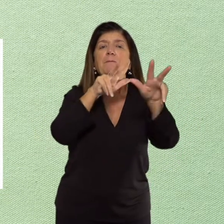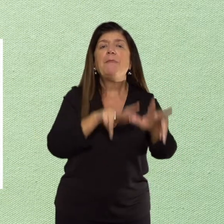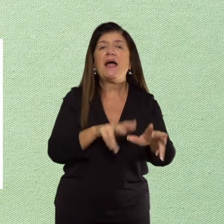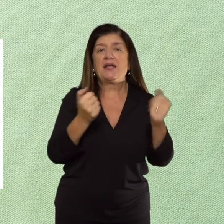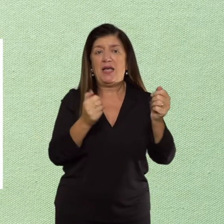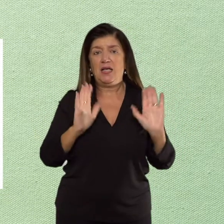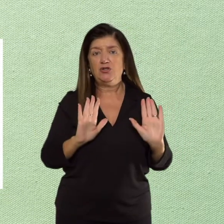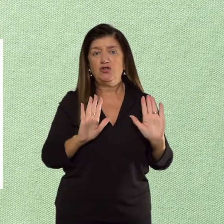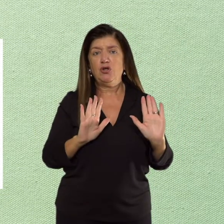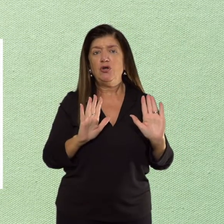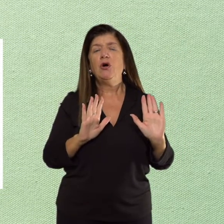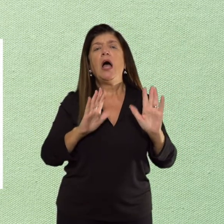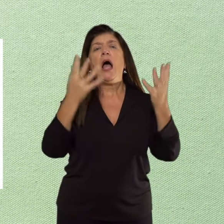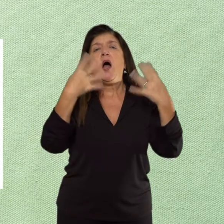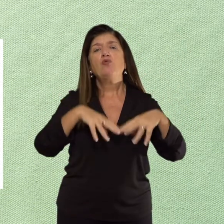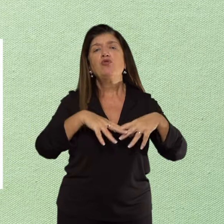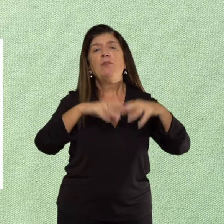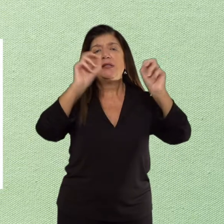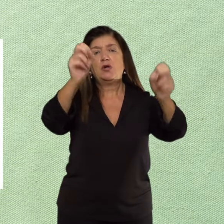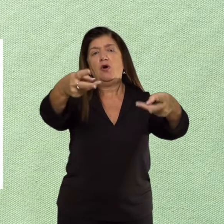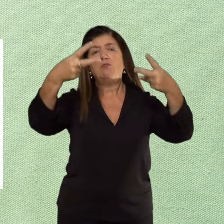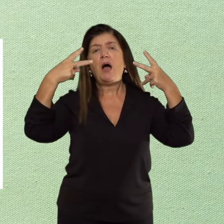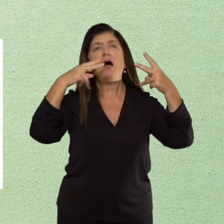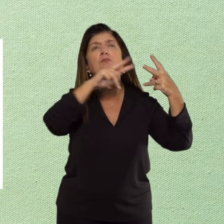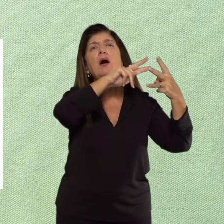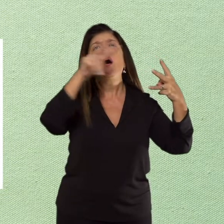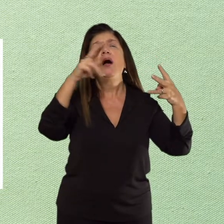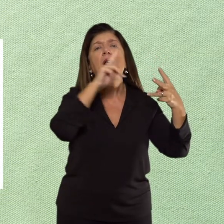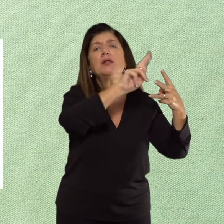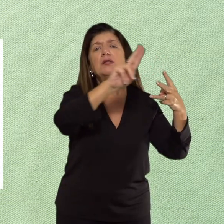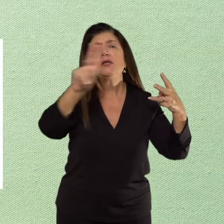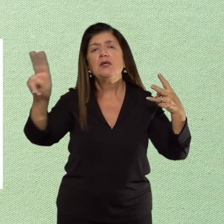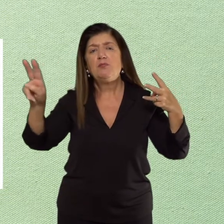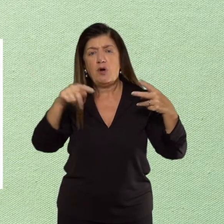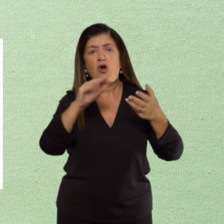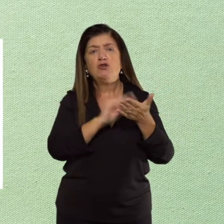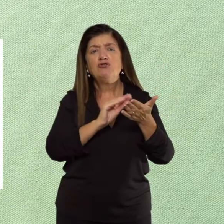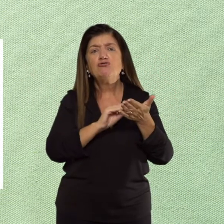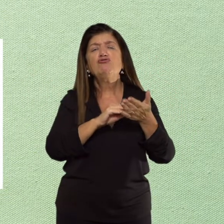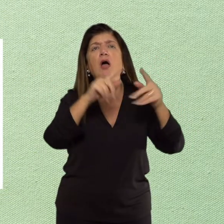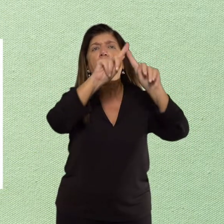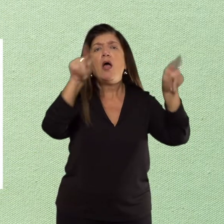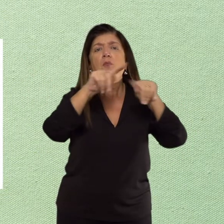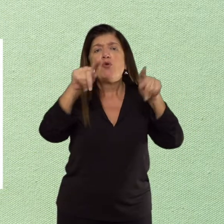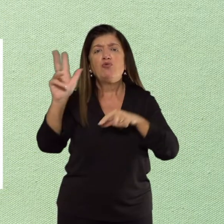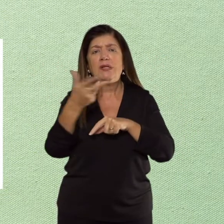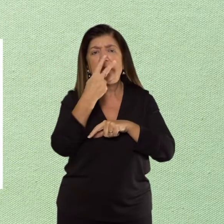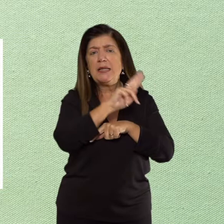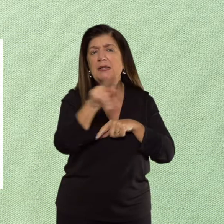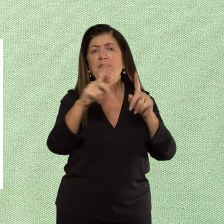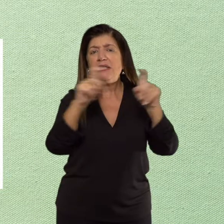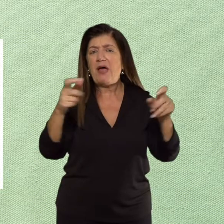E per persone contrassegno. con disabilità Certo. e si trova appunto questi tre tipologie di moduli per poter fare